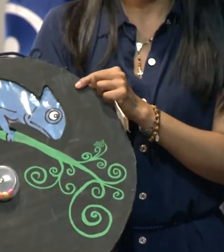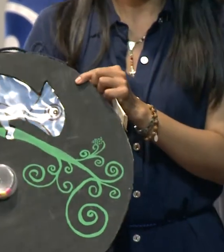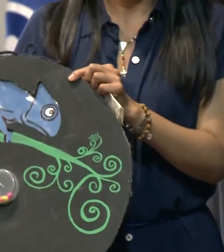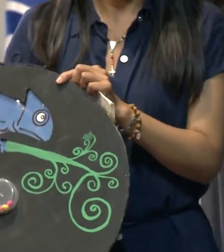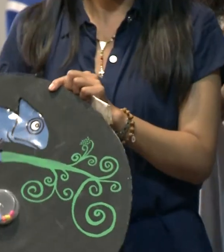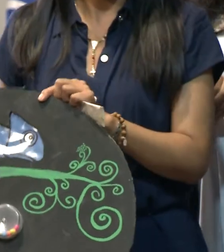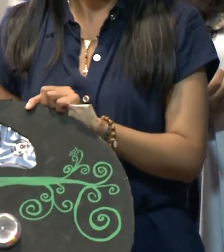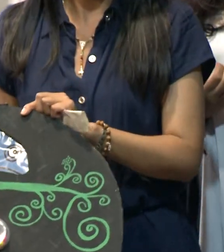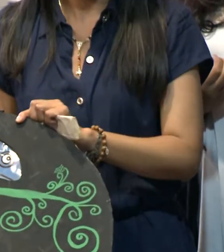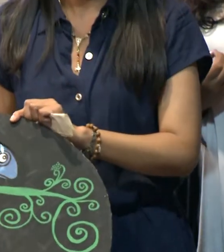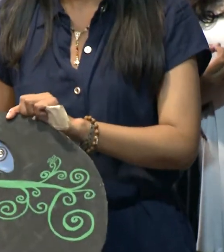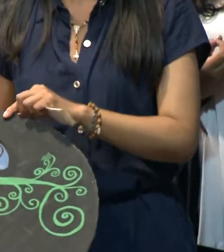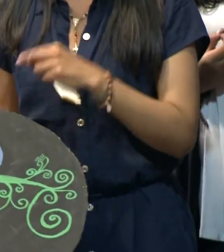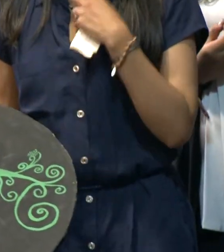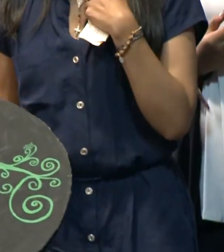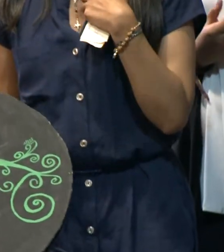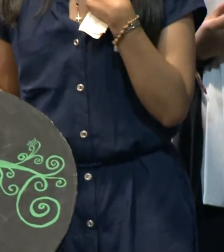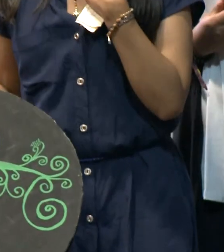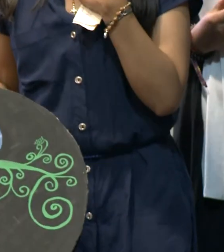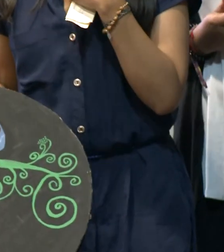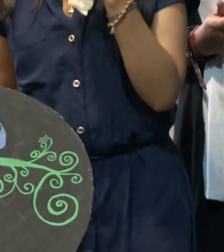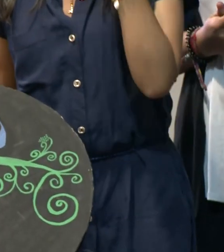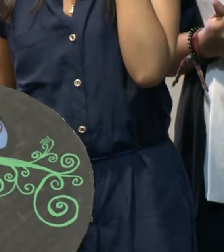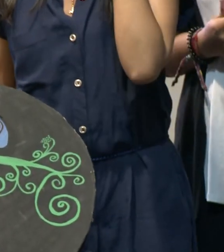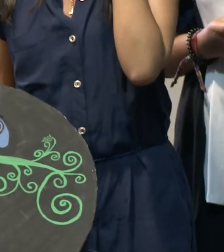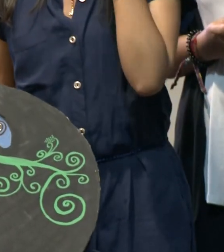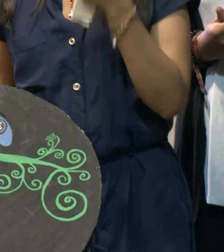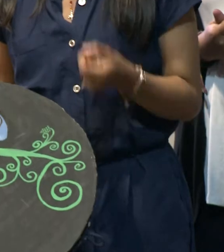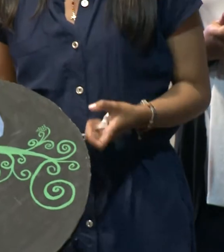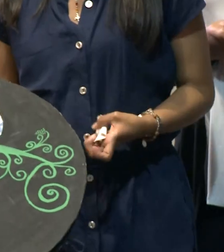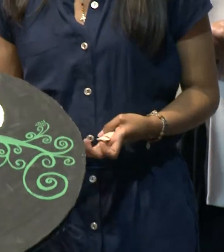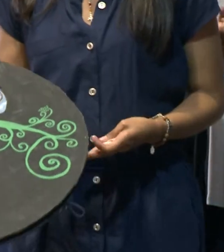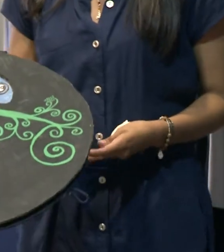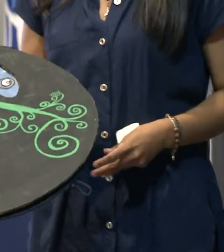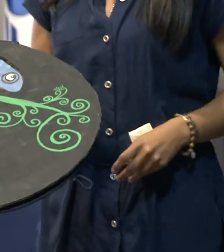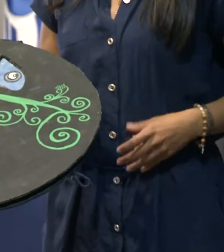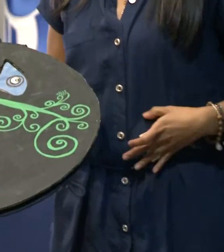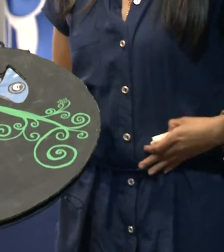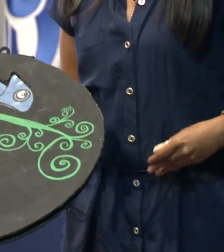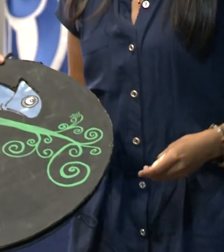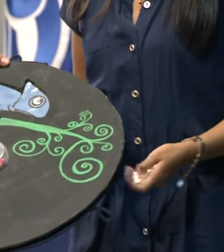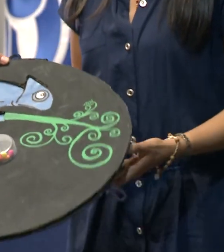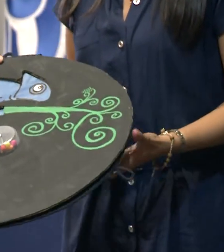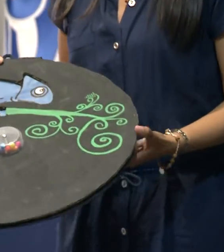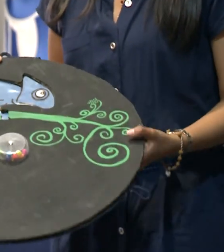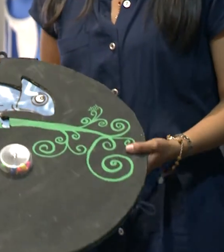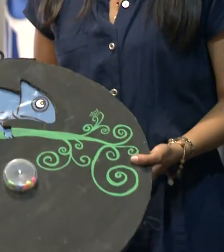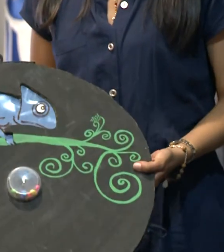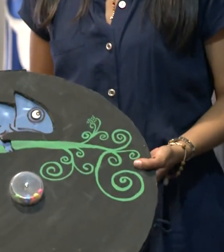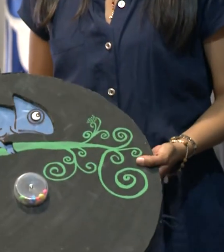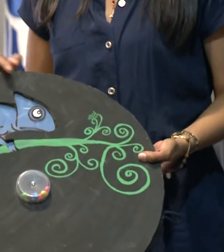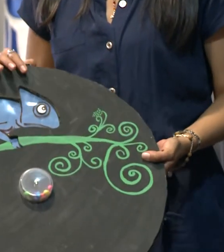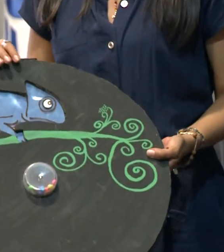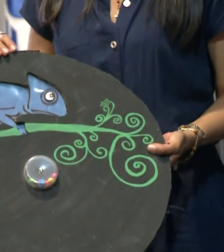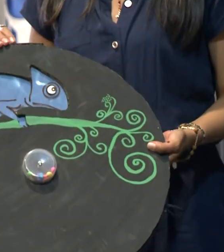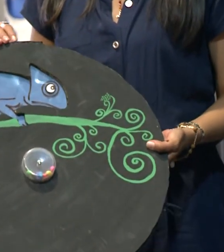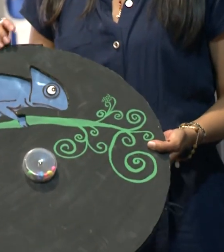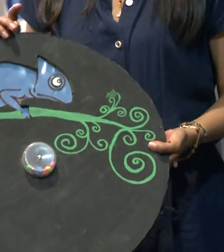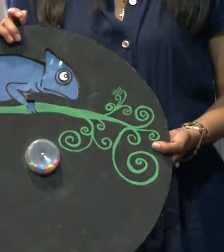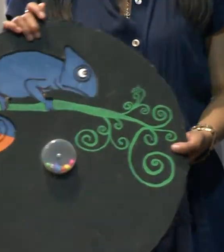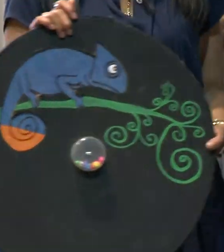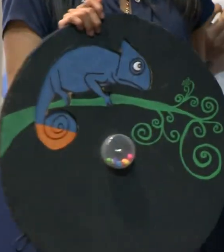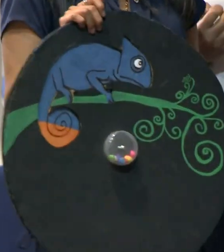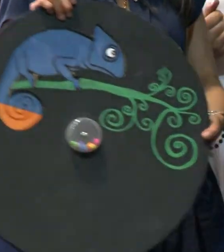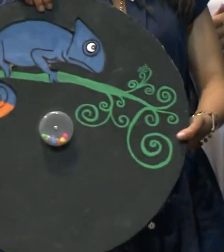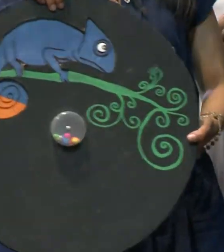de cuenta que queríamos que los niños, de cierta forma, entendieran la pausa entre cada momento, para que